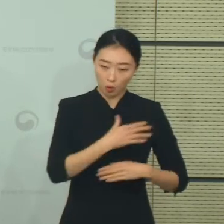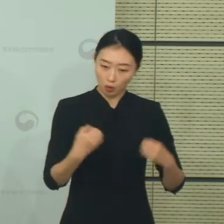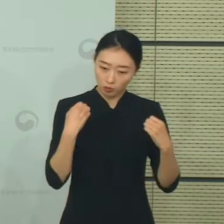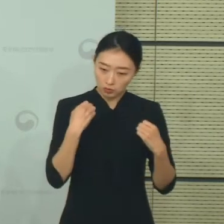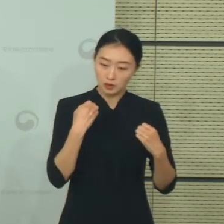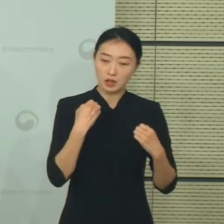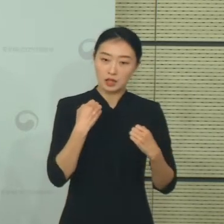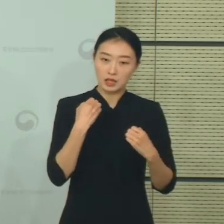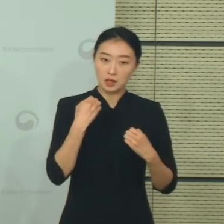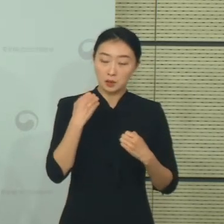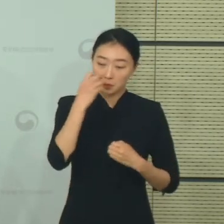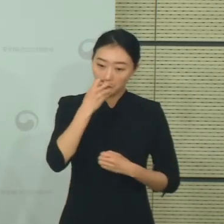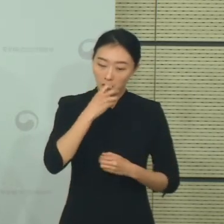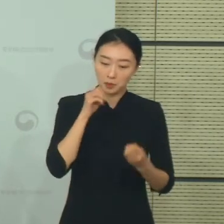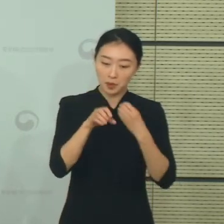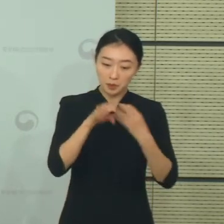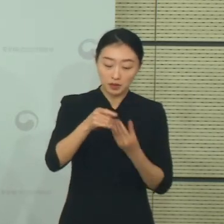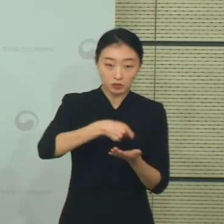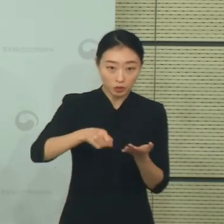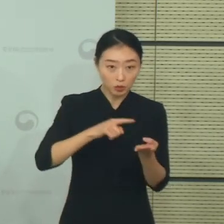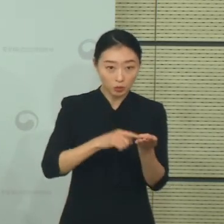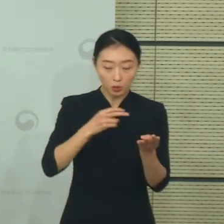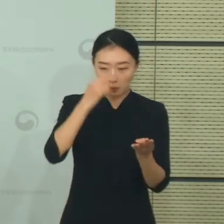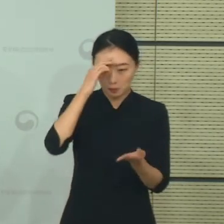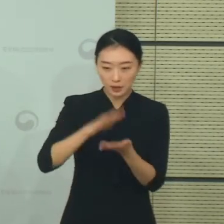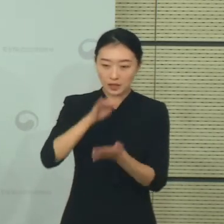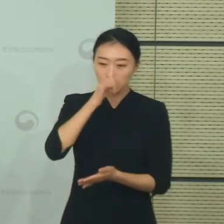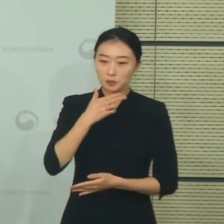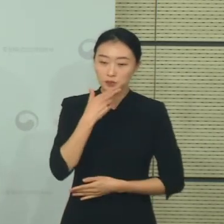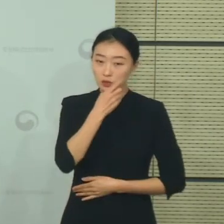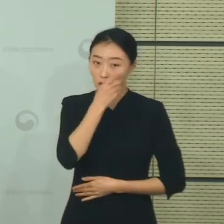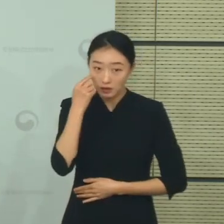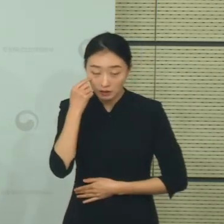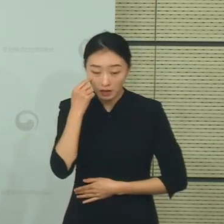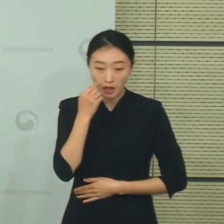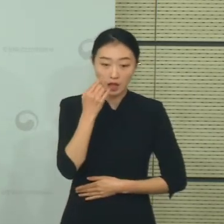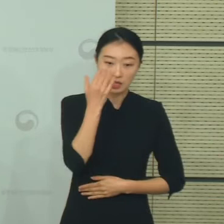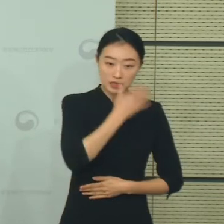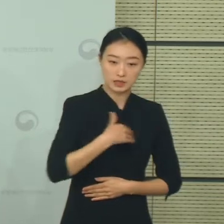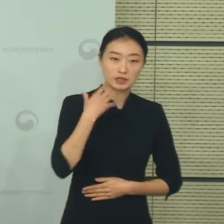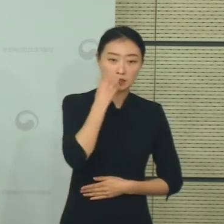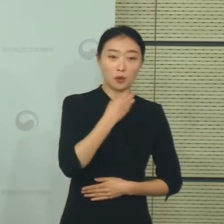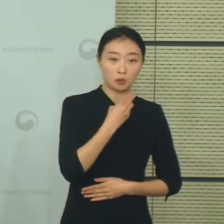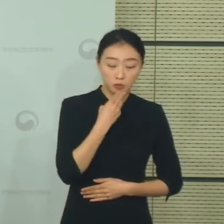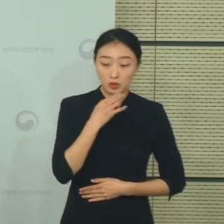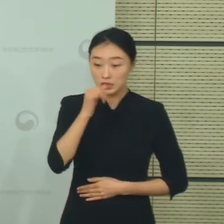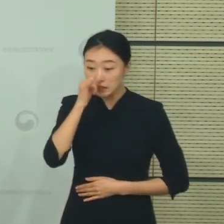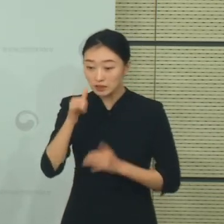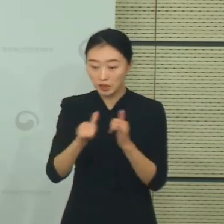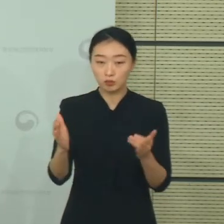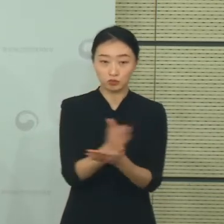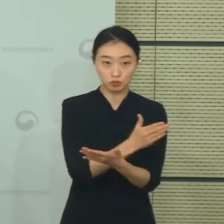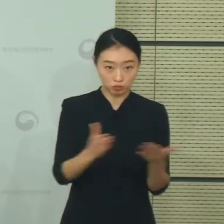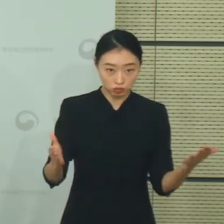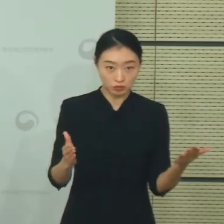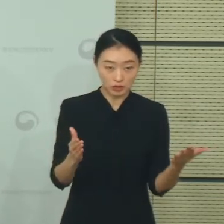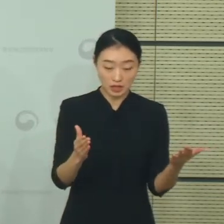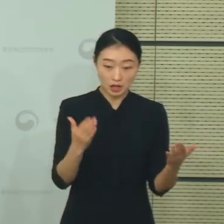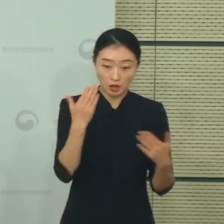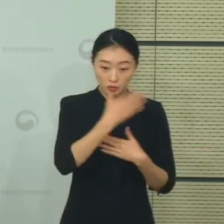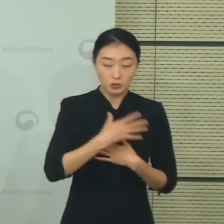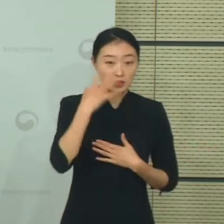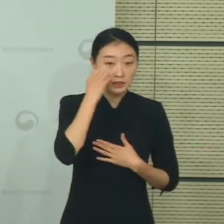질문서, 발열 확인 결과 등을 토대로 유증상자와 무증상자를 구분하고 유정상자는 검역소